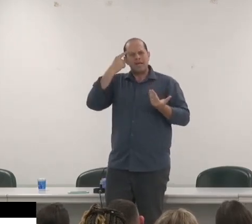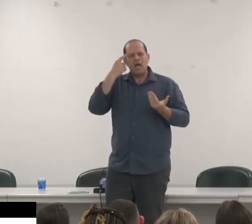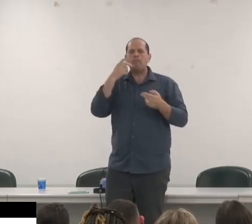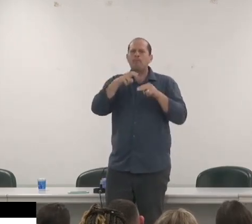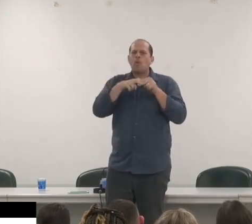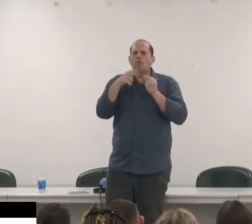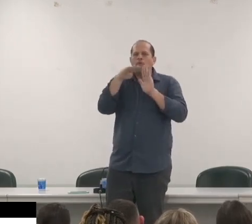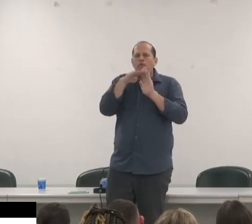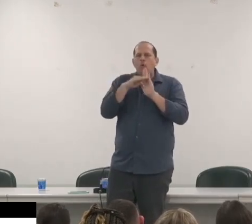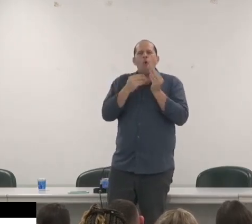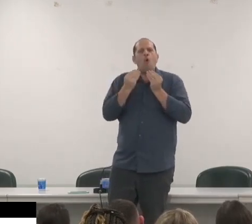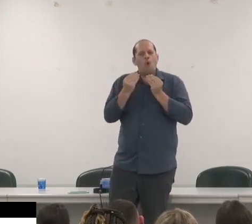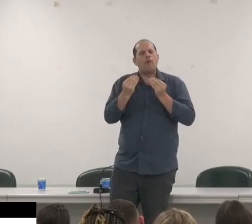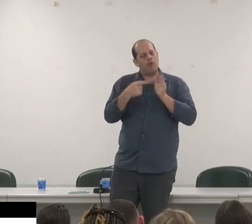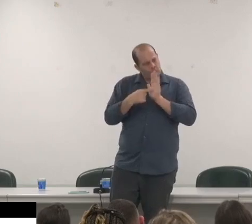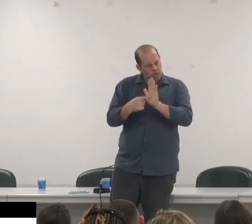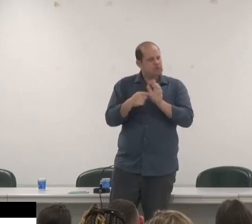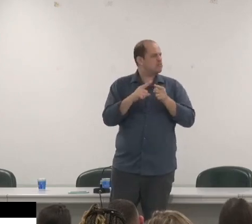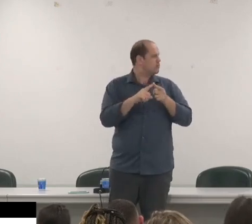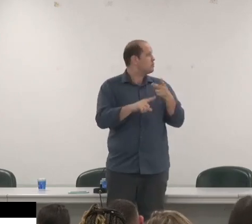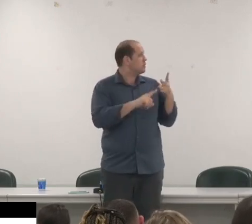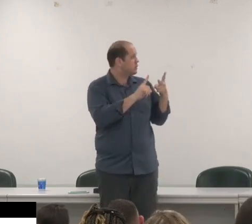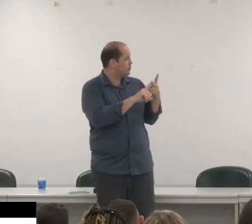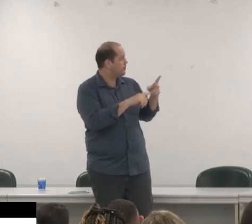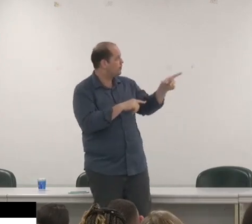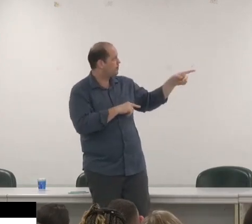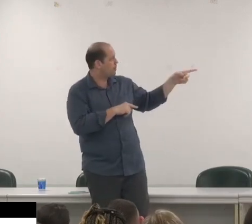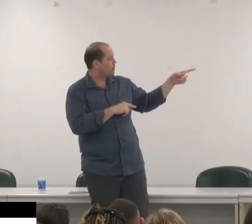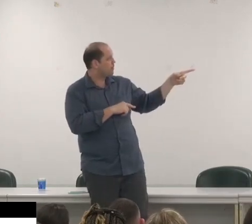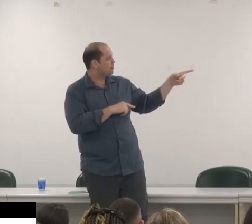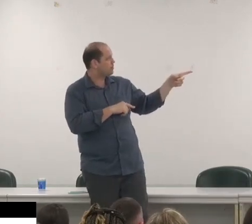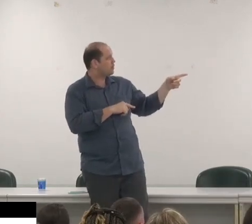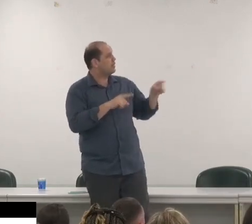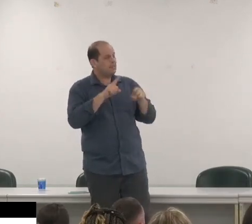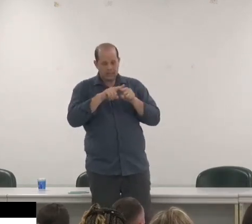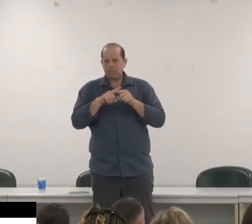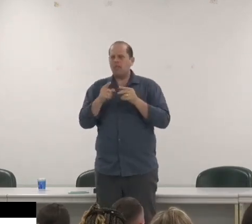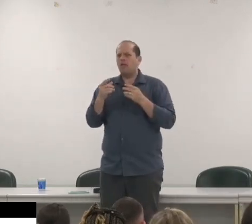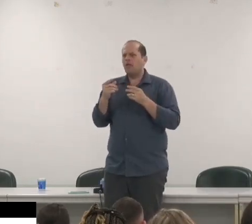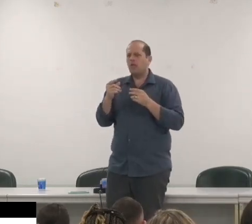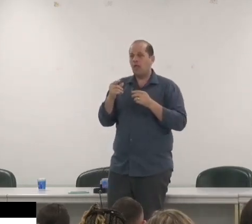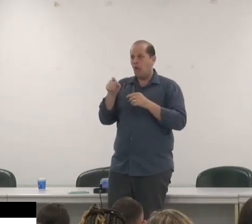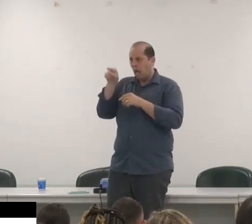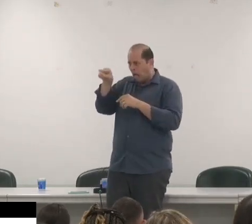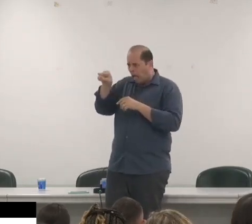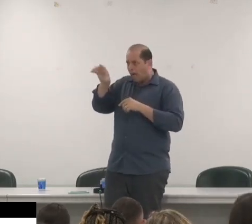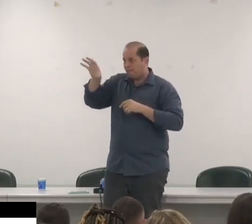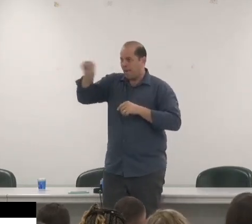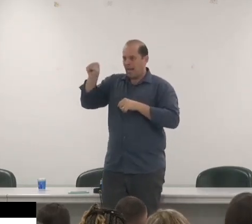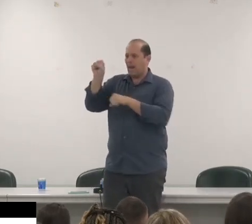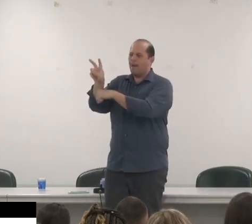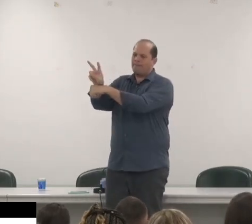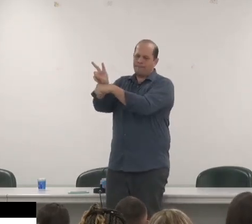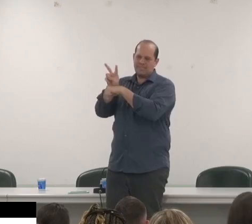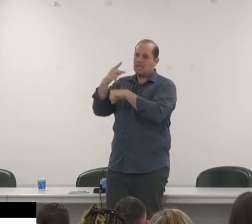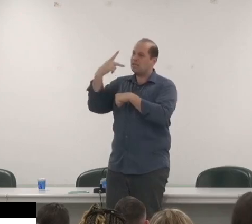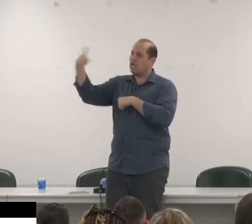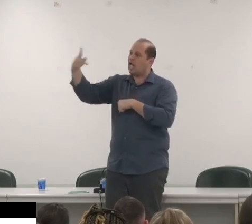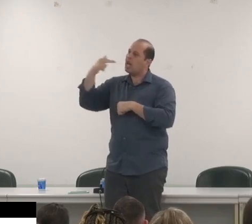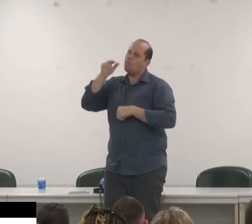se daria? Então, aqui a gente vai ver com mais detalhes como é que esse contato e esses empréstimos acontecem, mesmo considerando que são